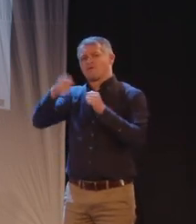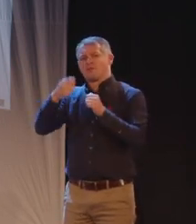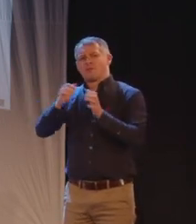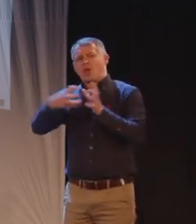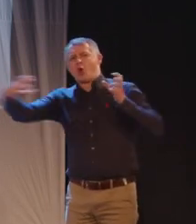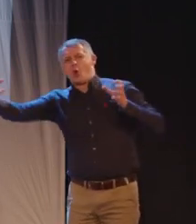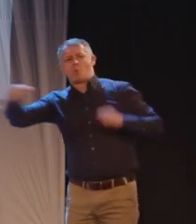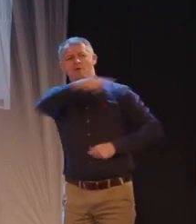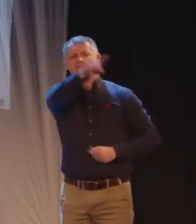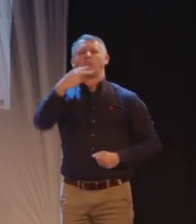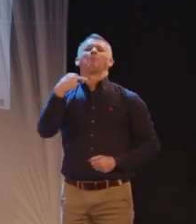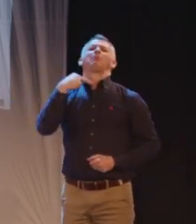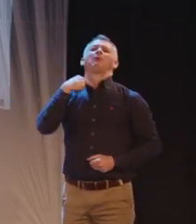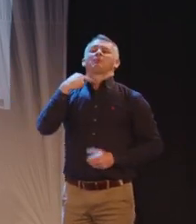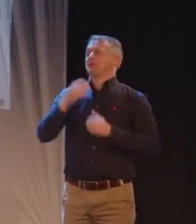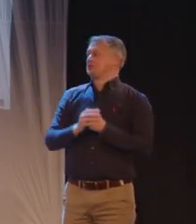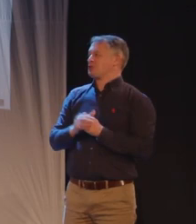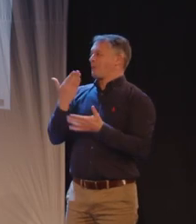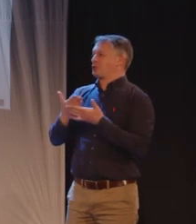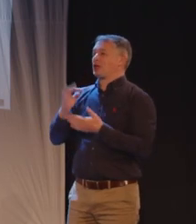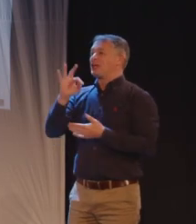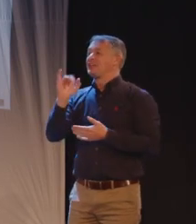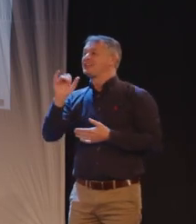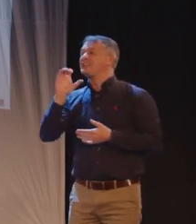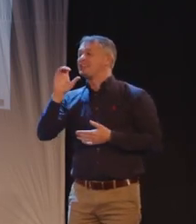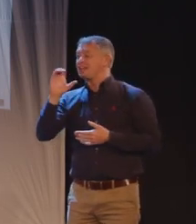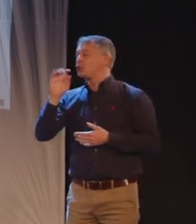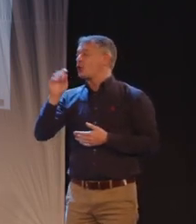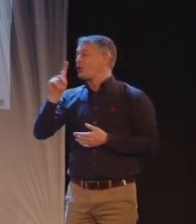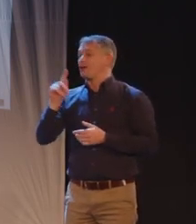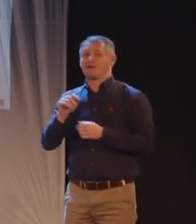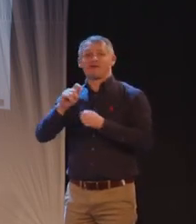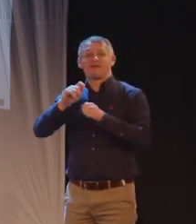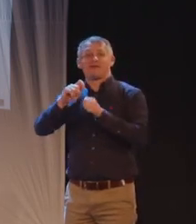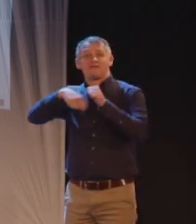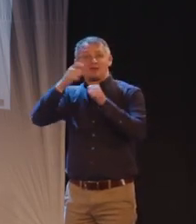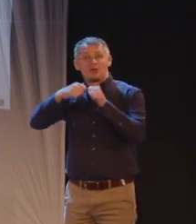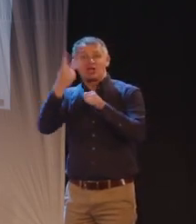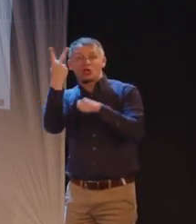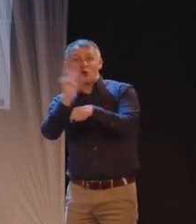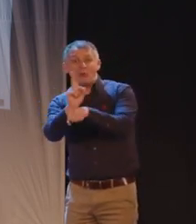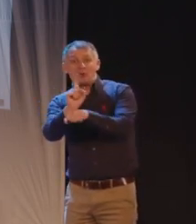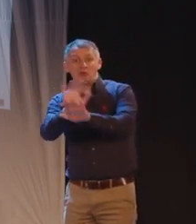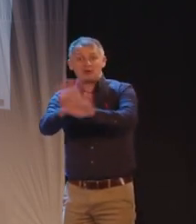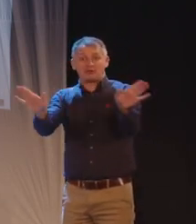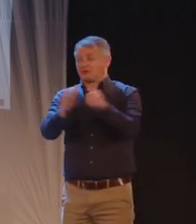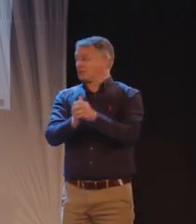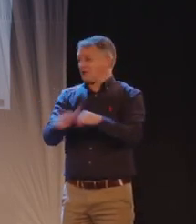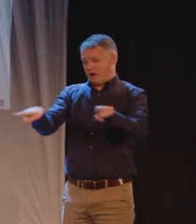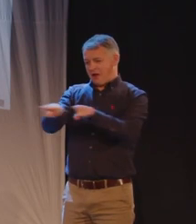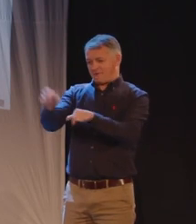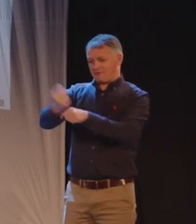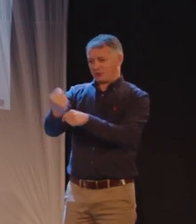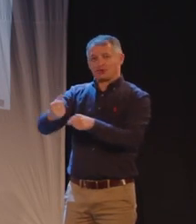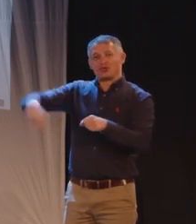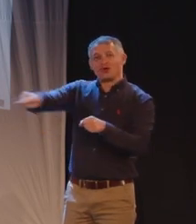plictisi și pentru că pe TikTok filmulețele au 2 minute, așa am făcut și noi, în